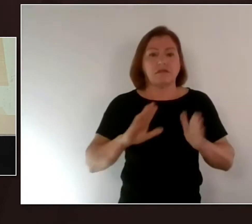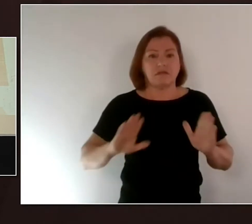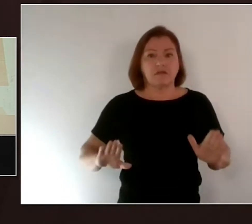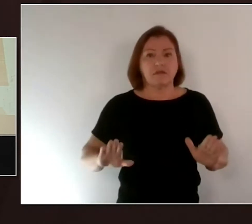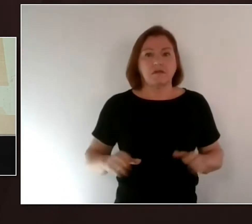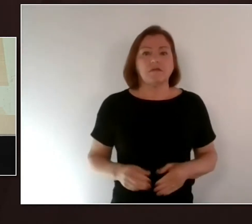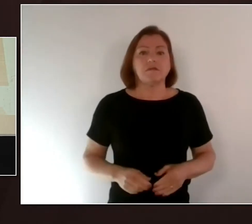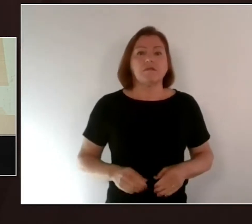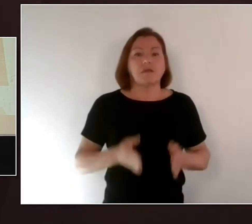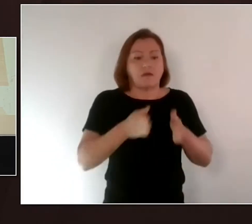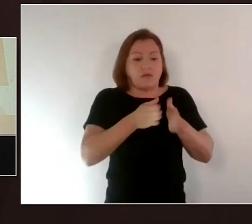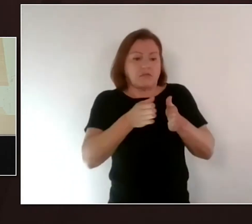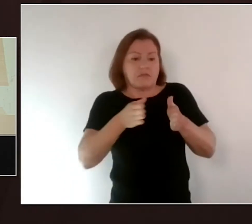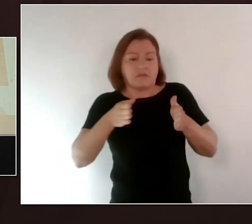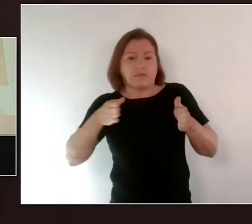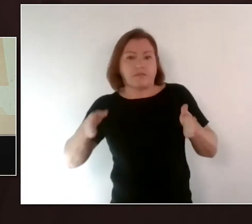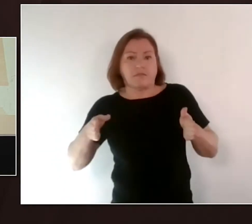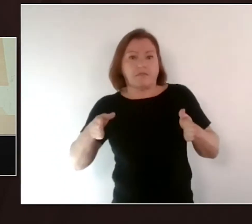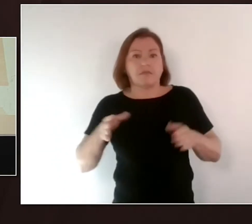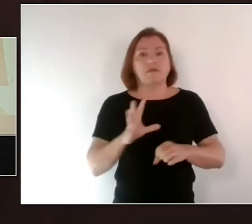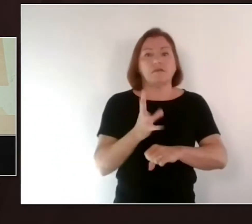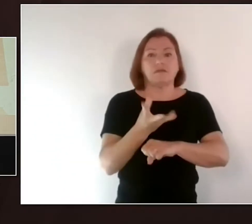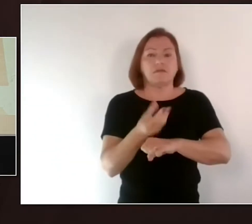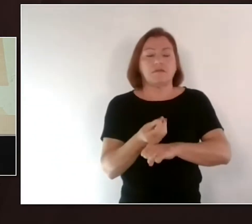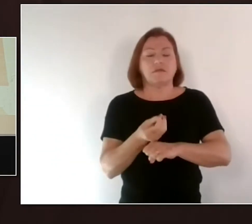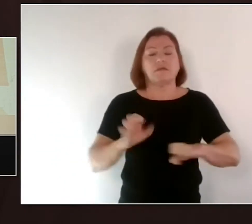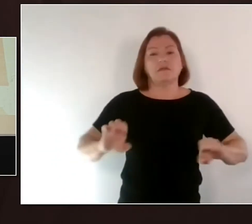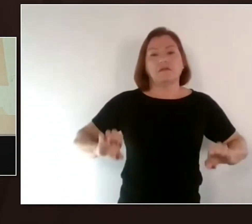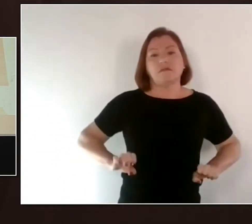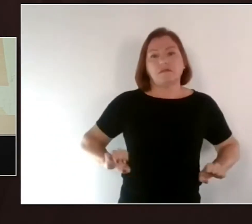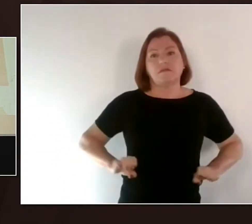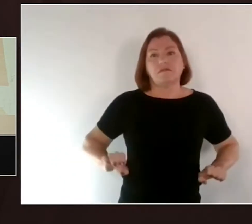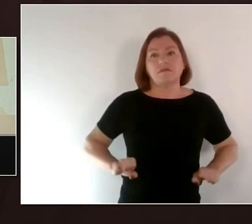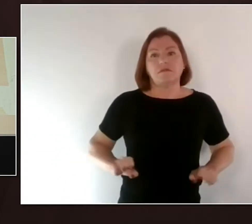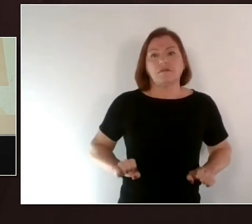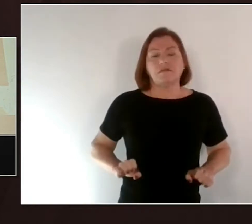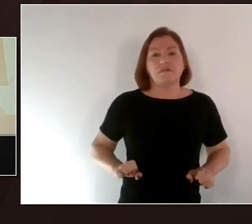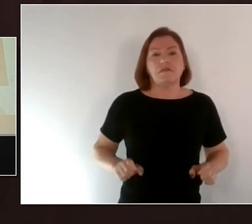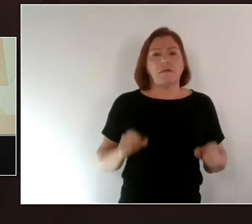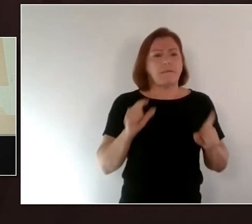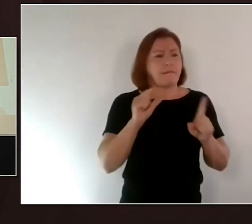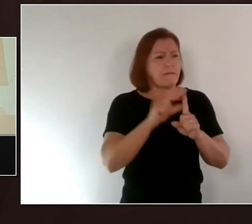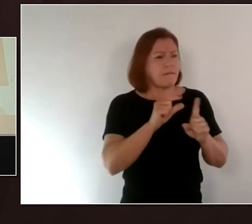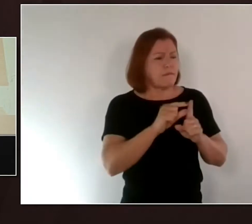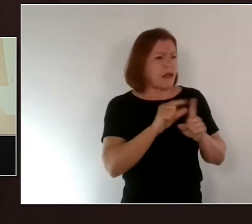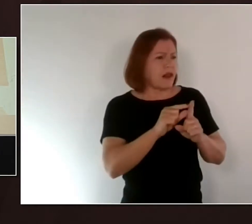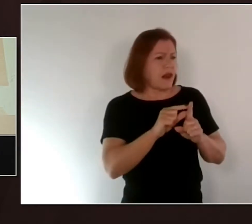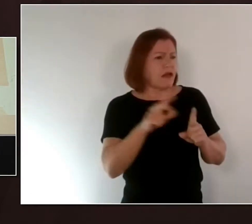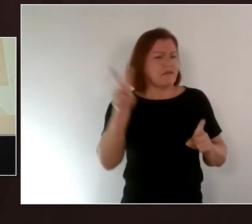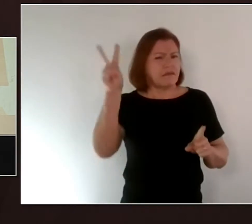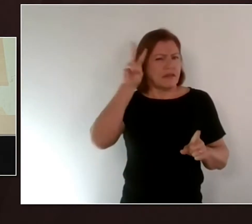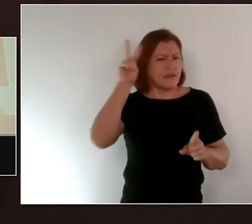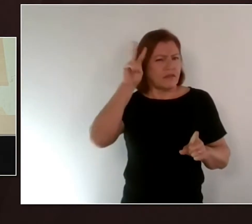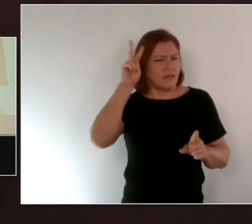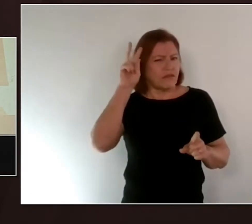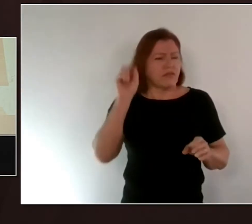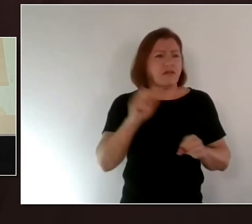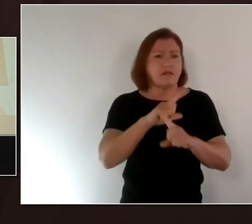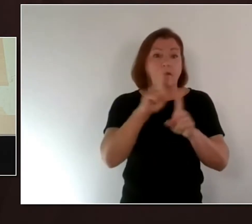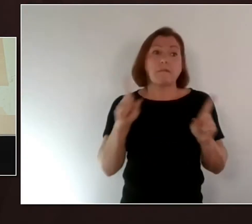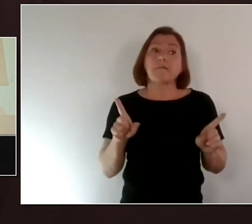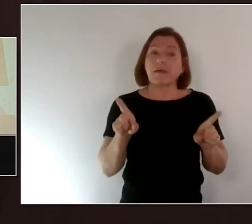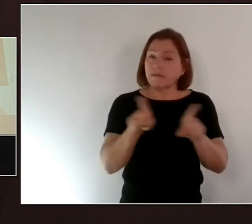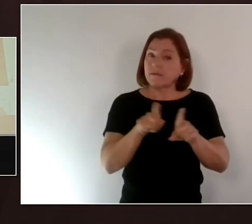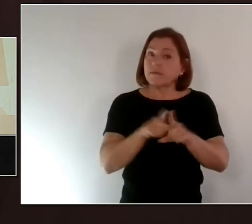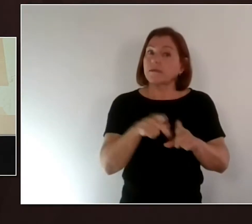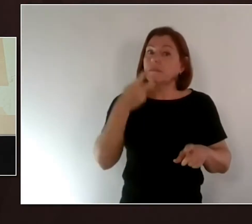da igreja em Esmirna, porque é uma palavra, de um lado, histórica e também profética.